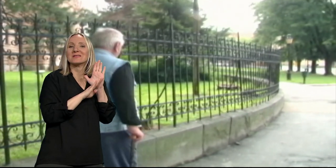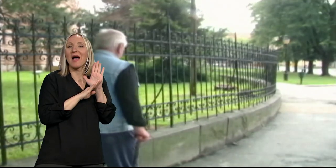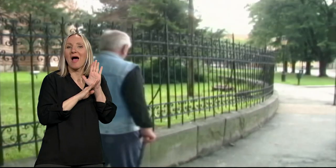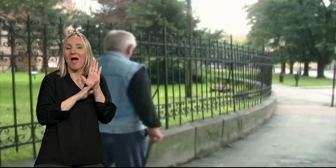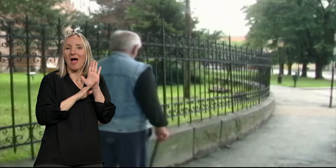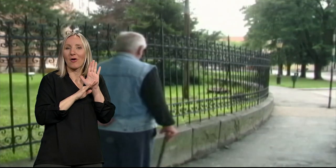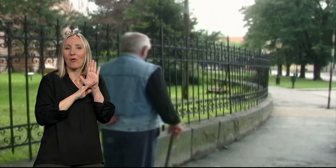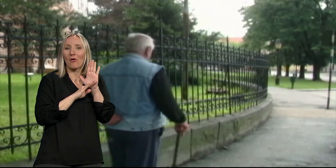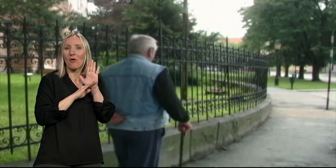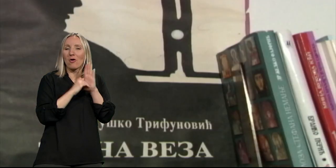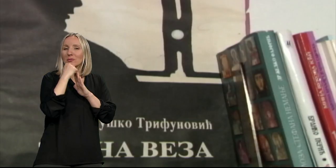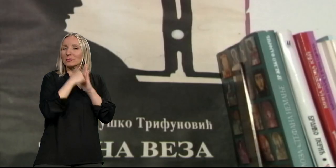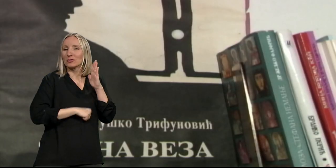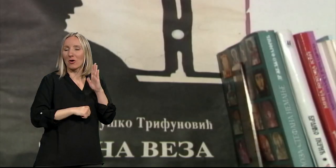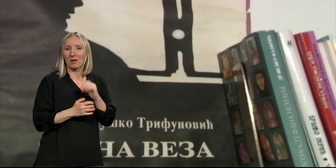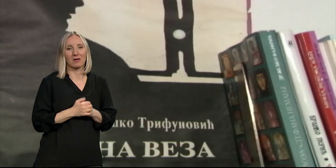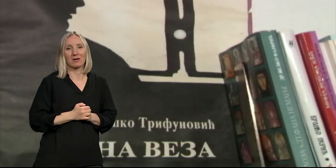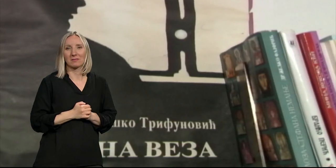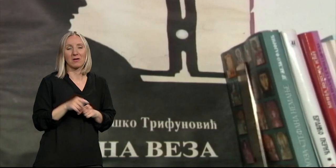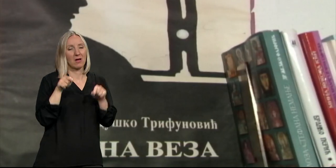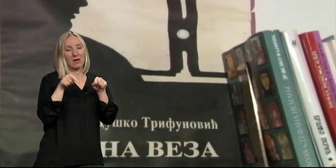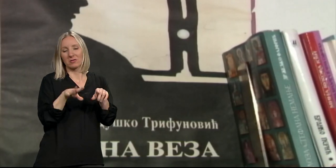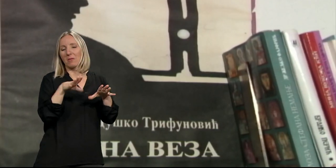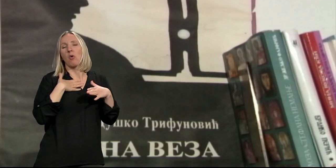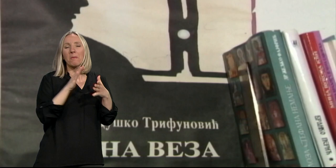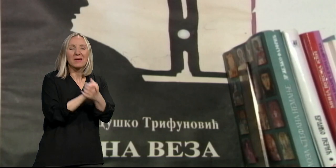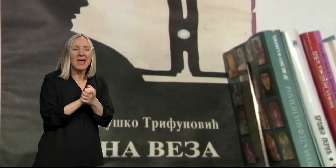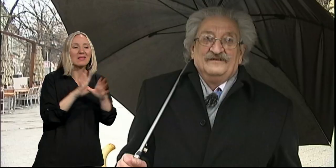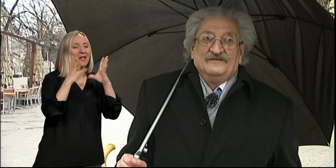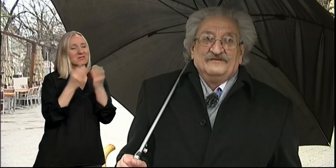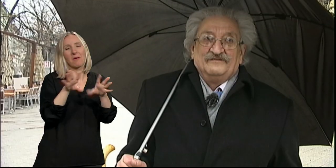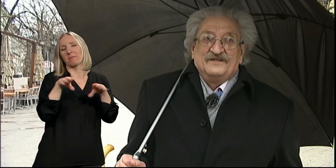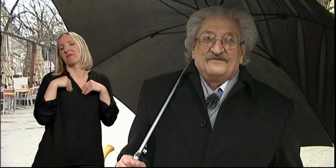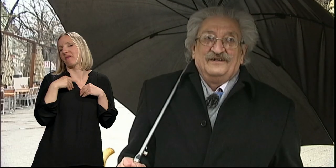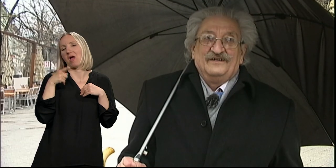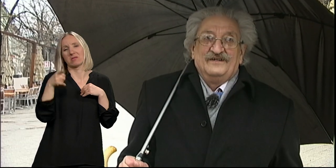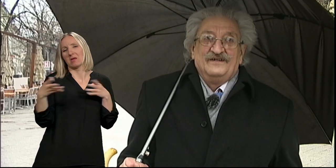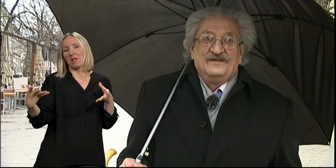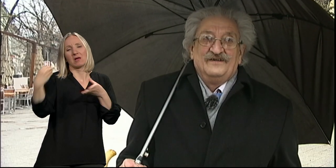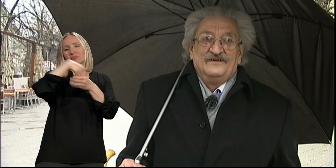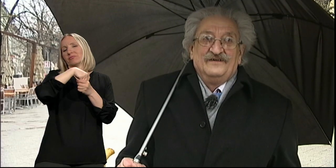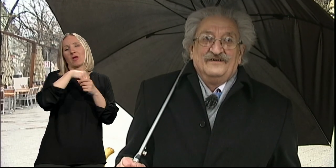Tu su ga zdušno prihvatili ovi moji prijatelji. Pre svega